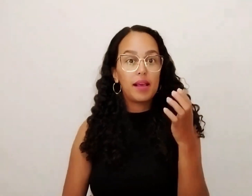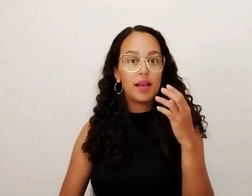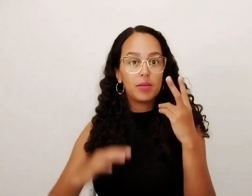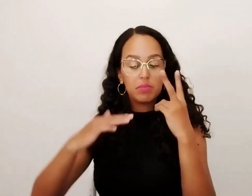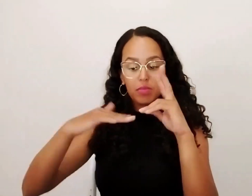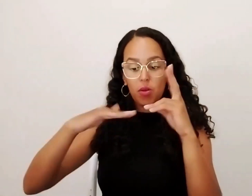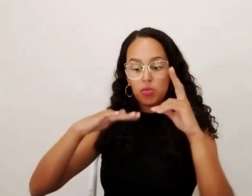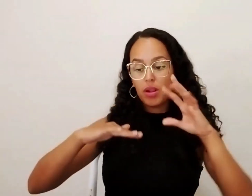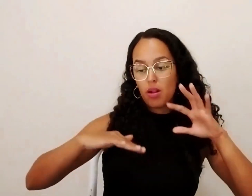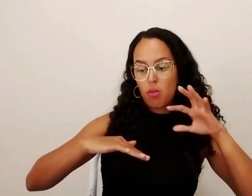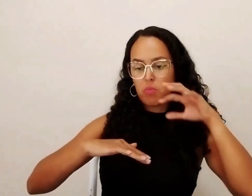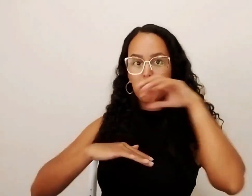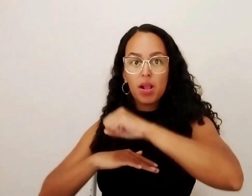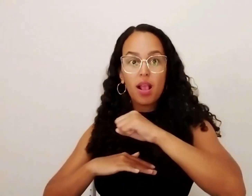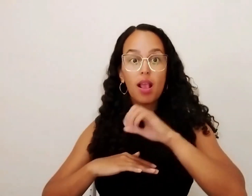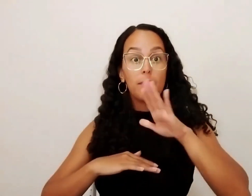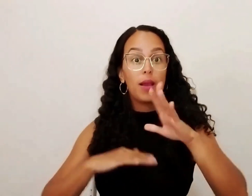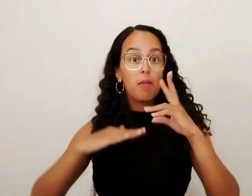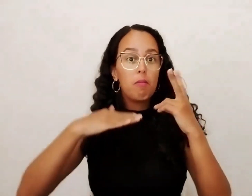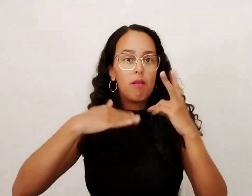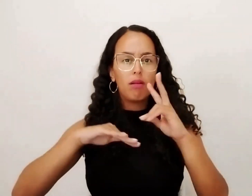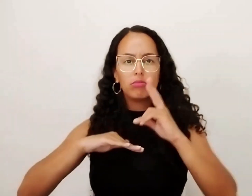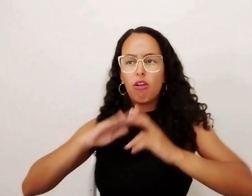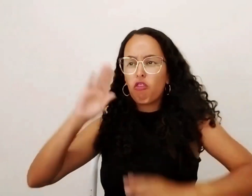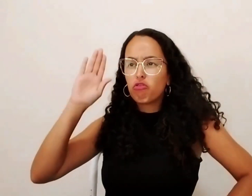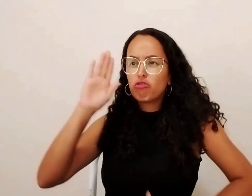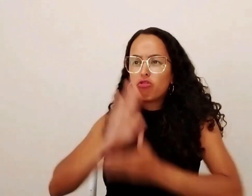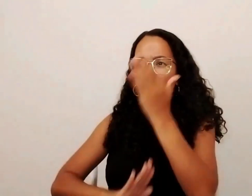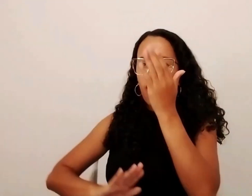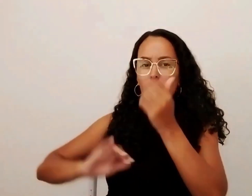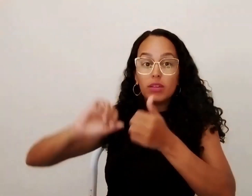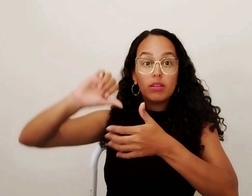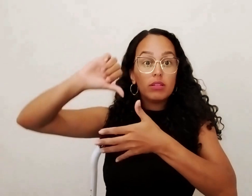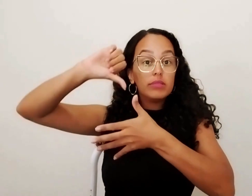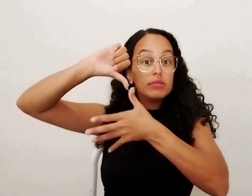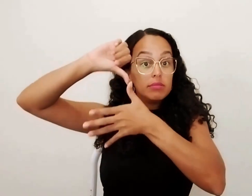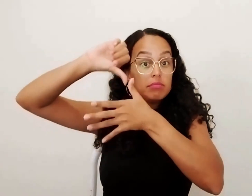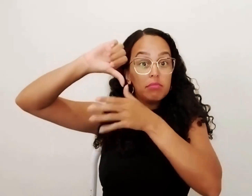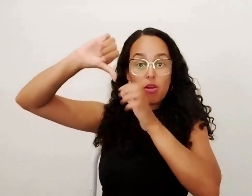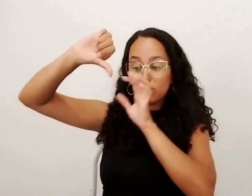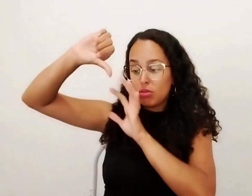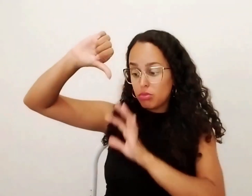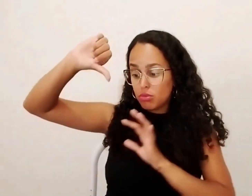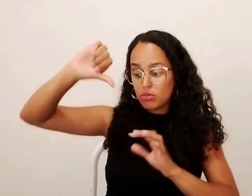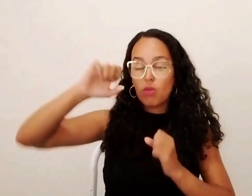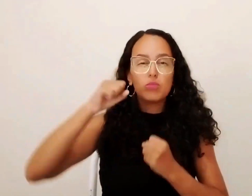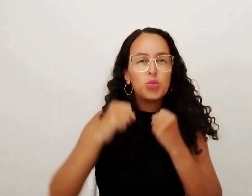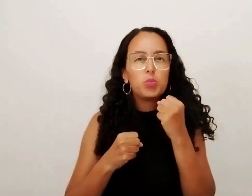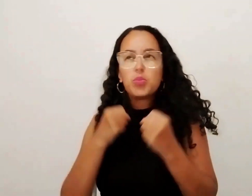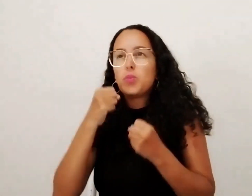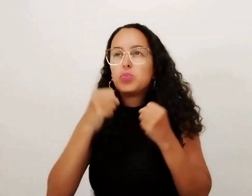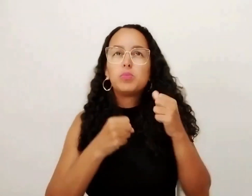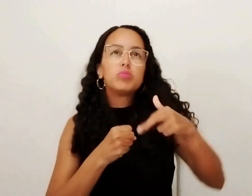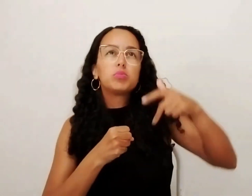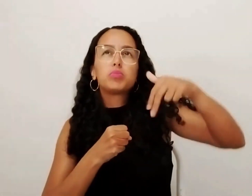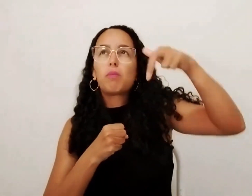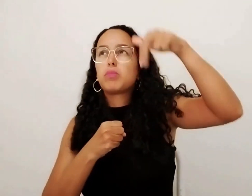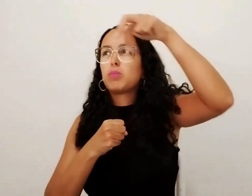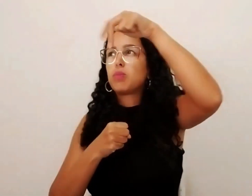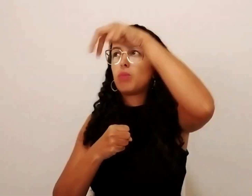O que dá unidade ao espaço no romance não é a distância física entre os lugares,